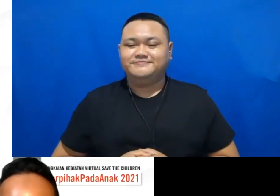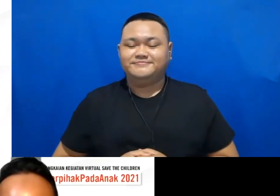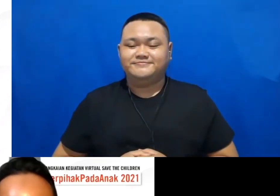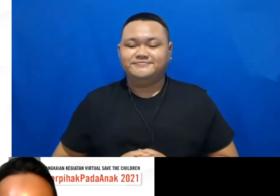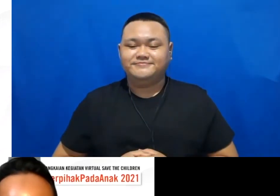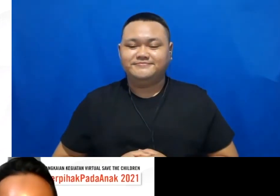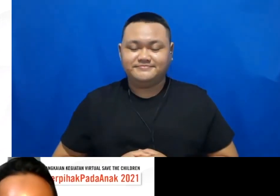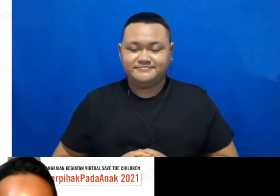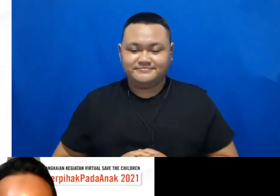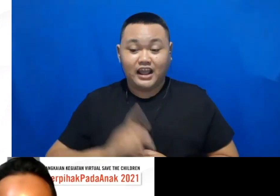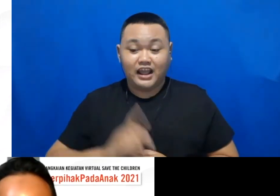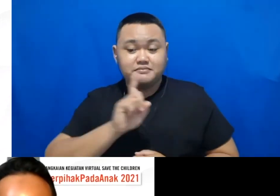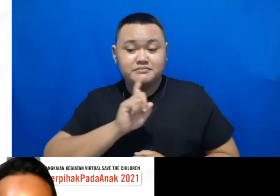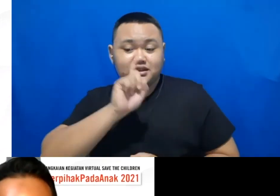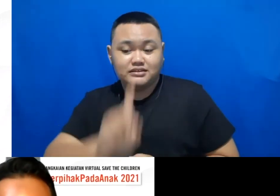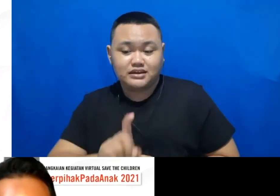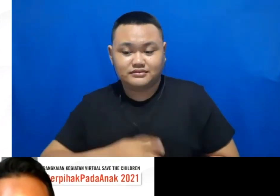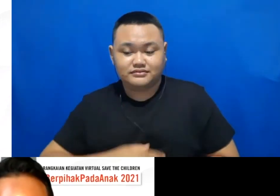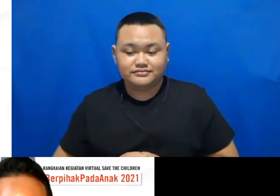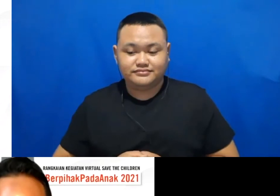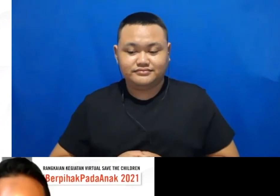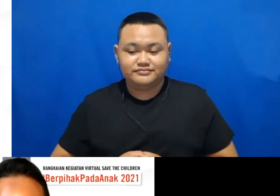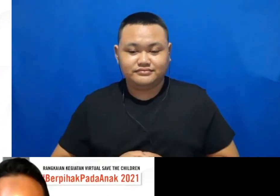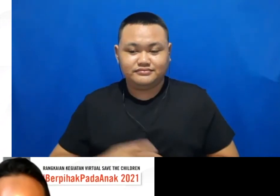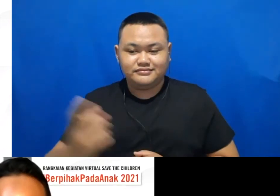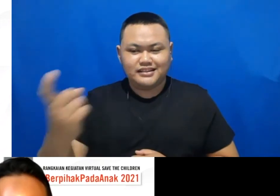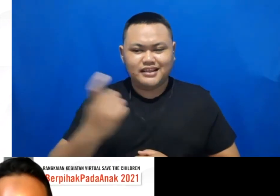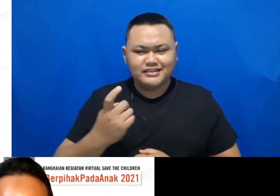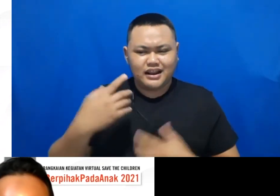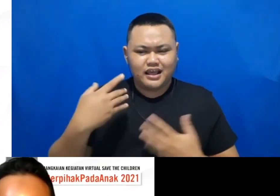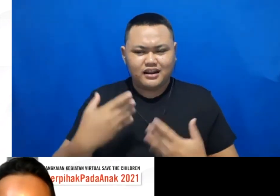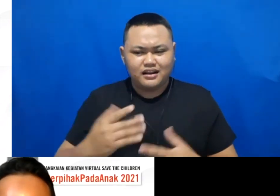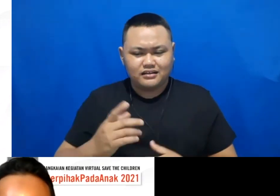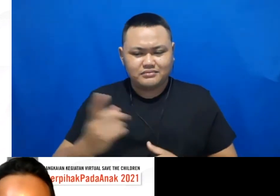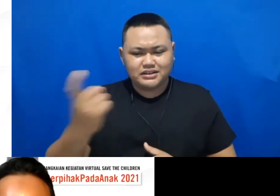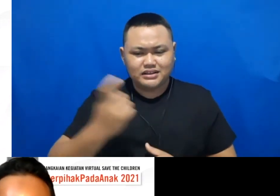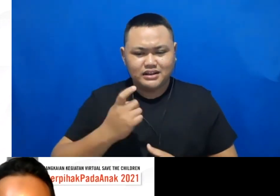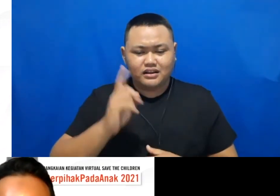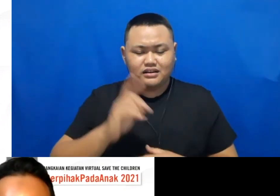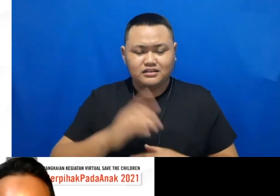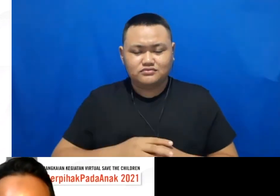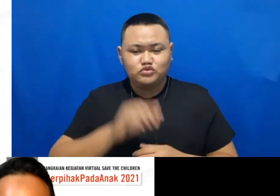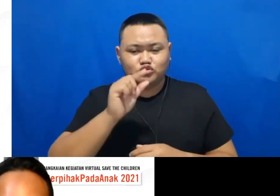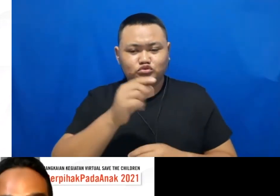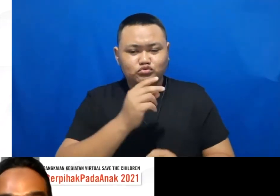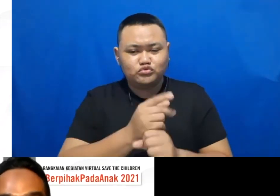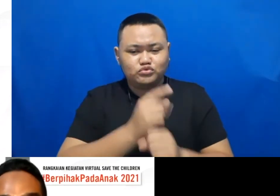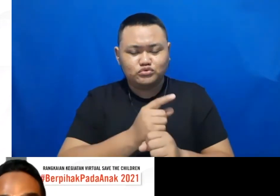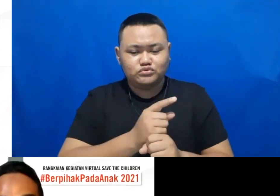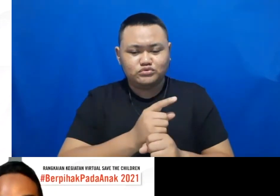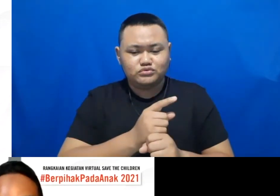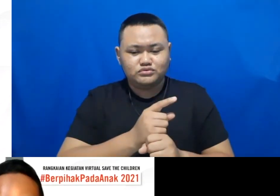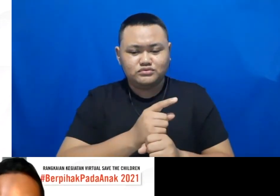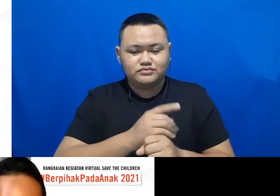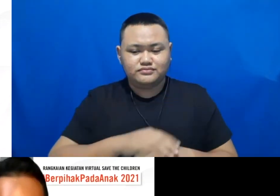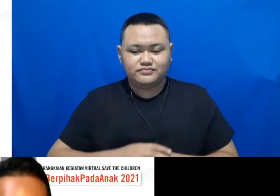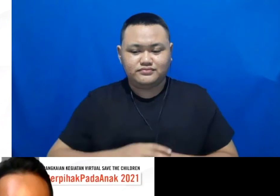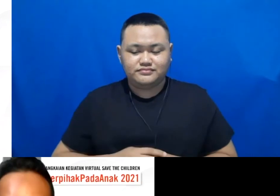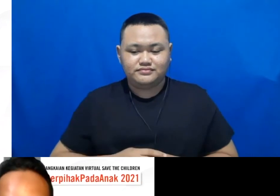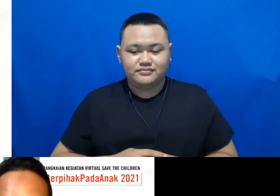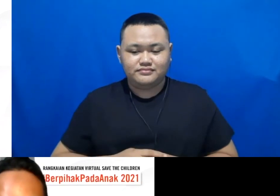saya secara pribadi ingin menggambarkan, berbagi informasi terkait posisi saya sebagai guru